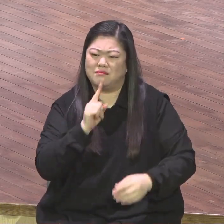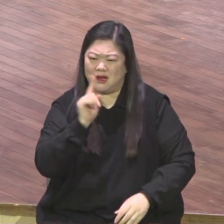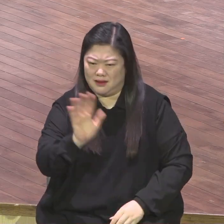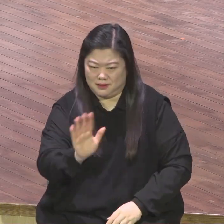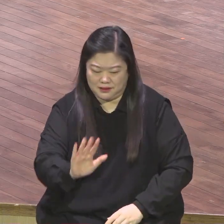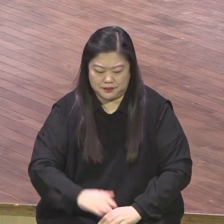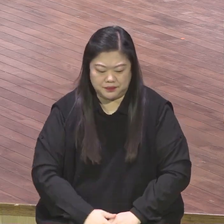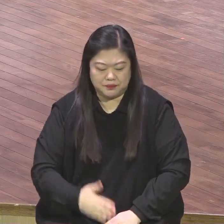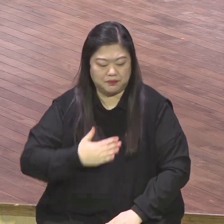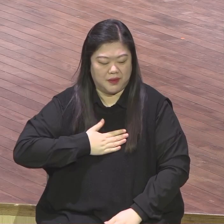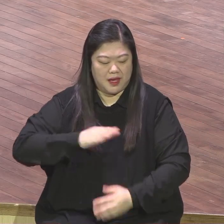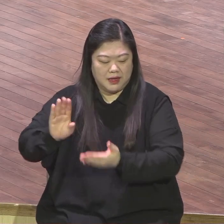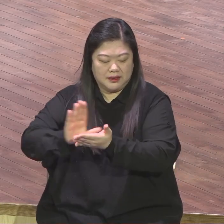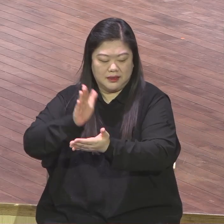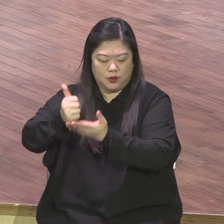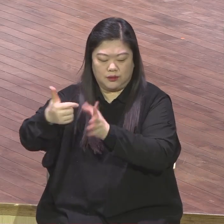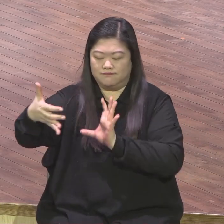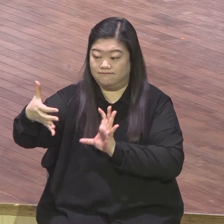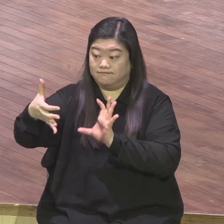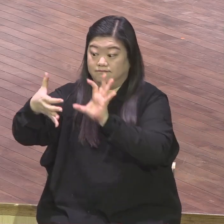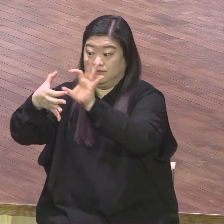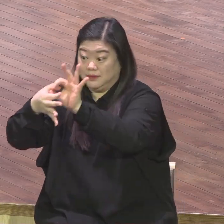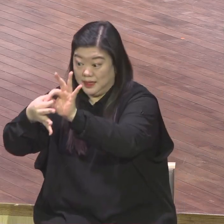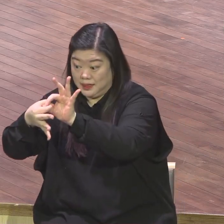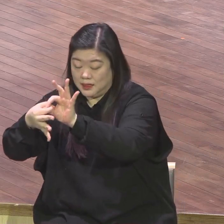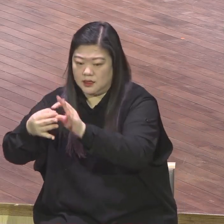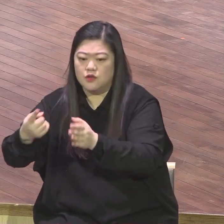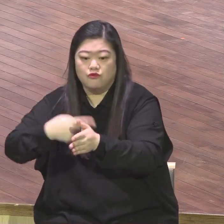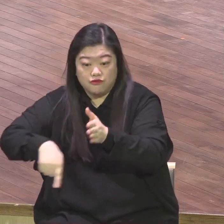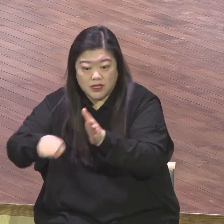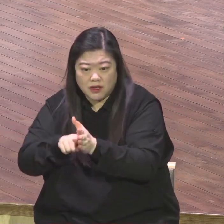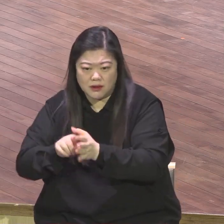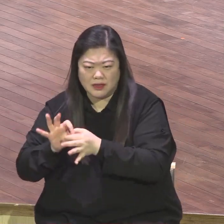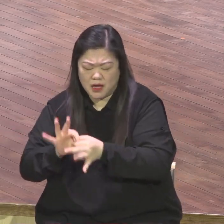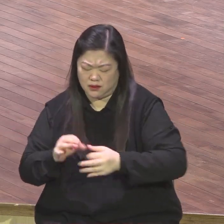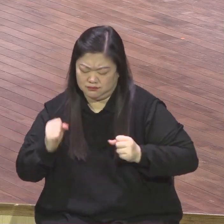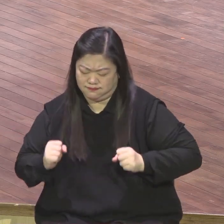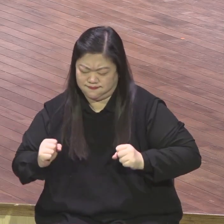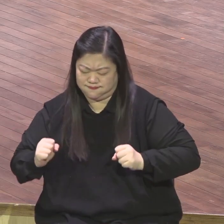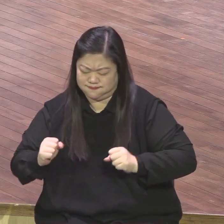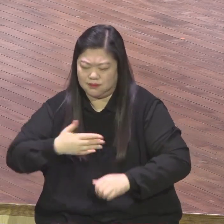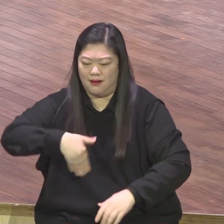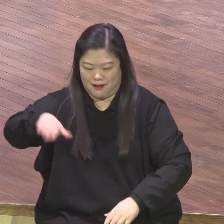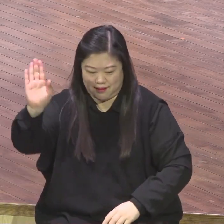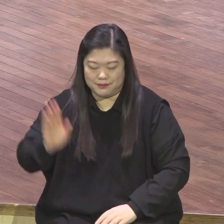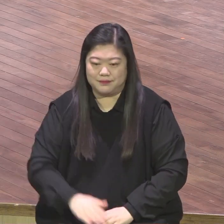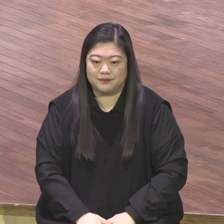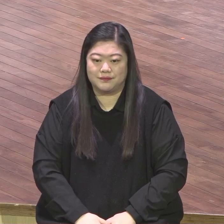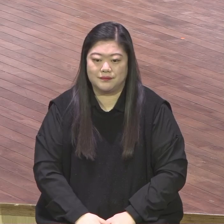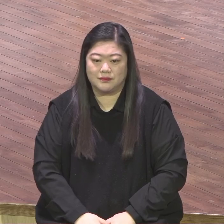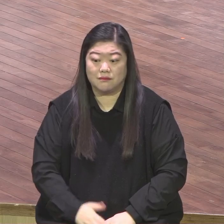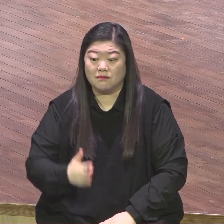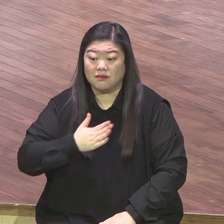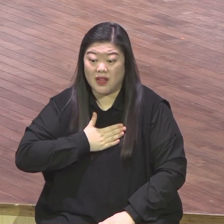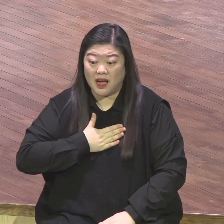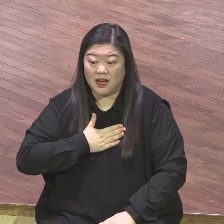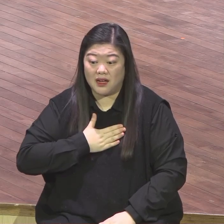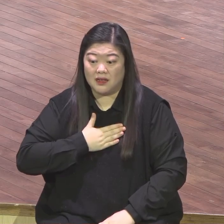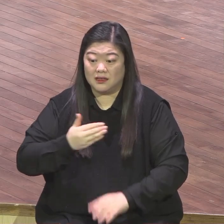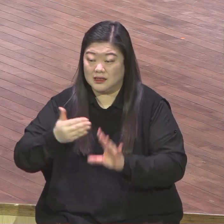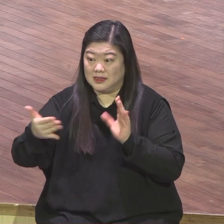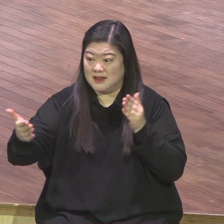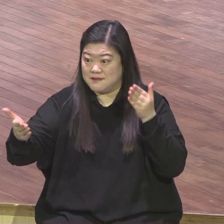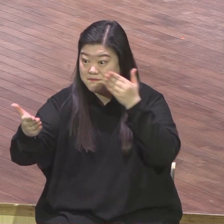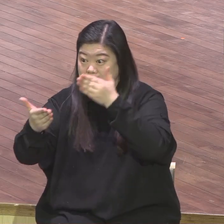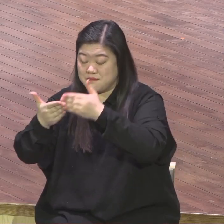오직 내가 그리스도 예수께 잡힌 바 된 것을 잡으려고 달려가노라. 형제들아, 나는 아직 내가 잡은 줄로 여기지